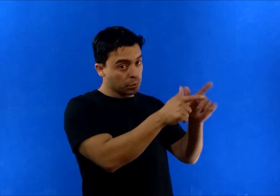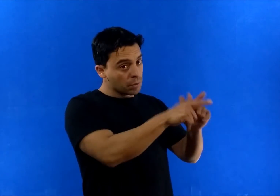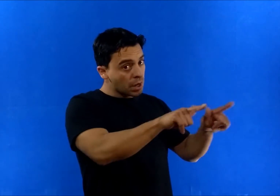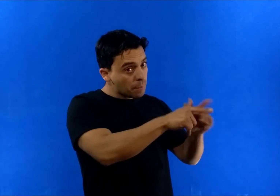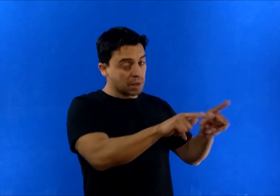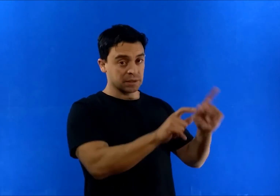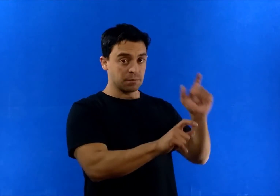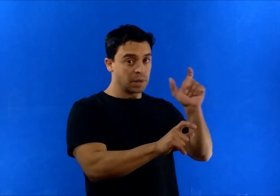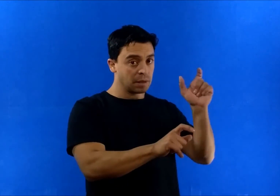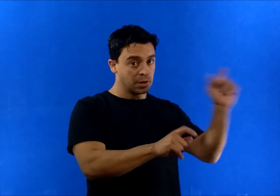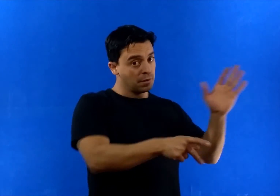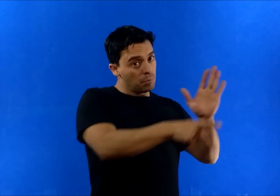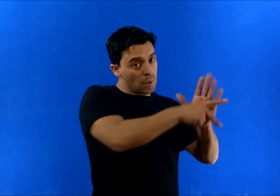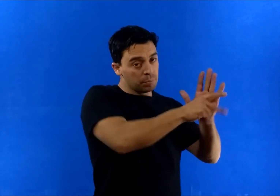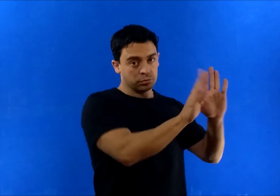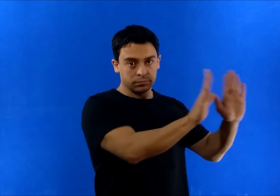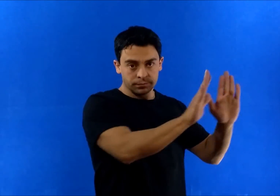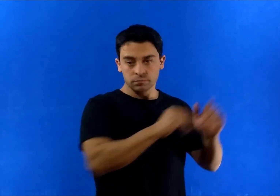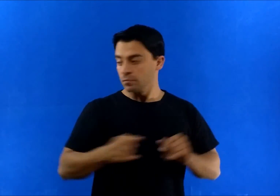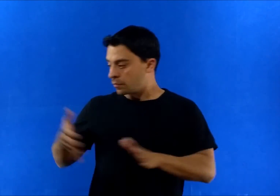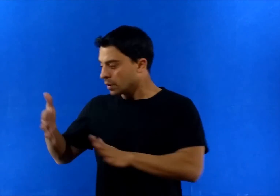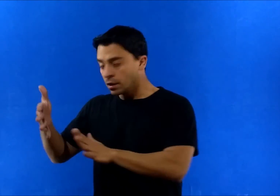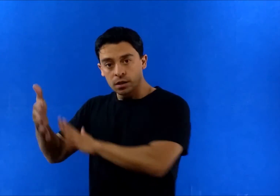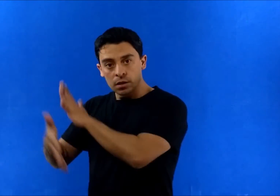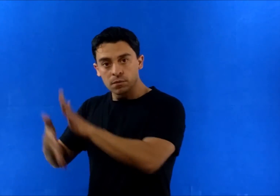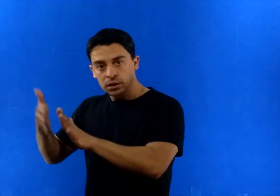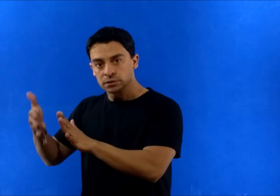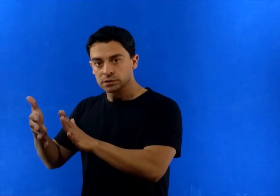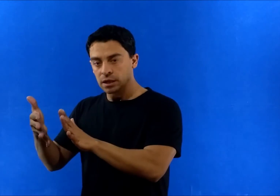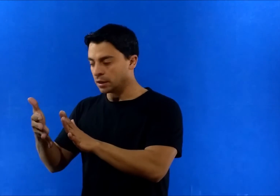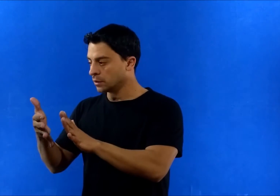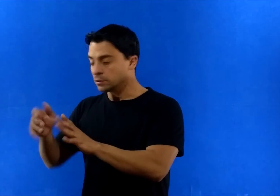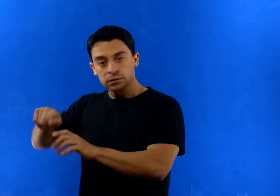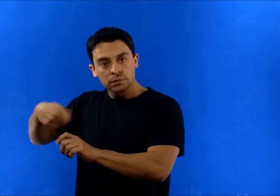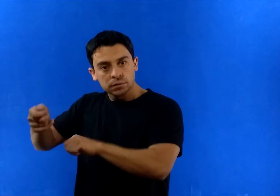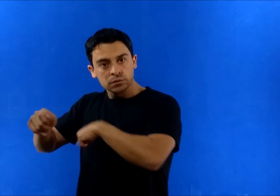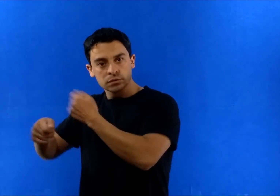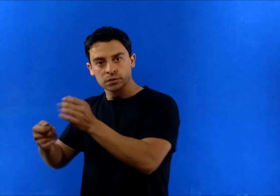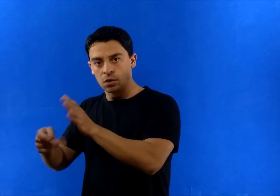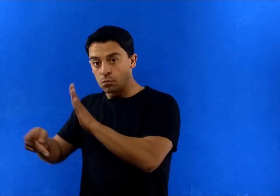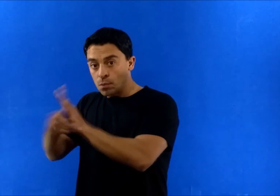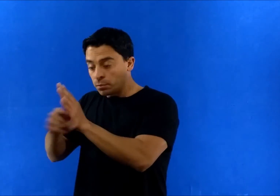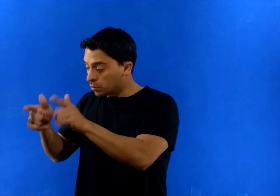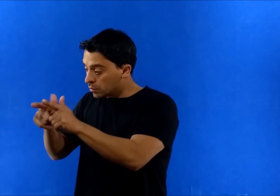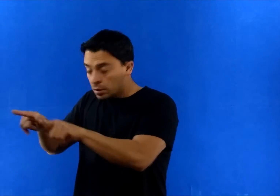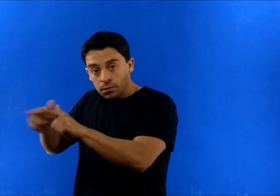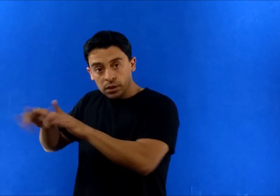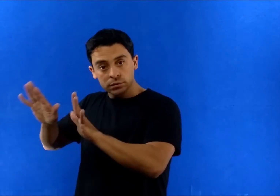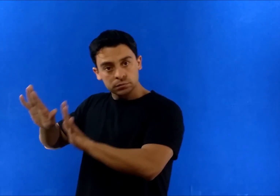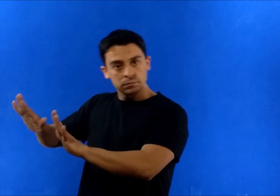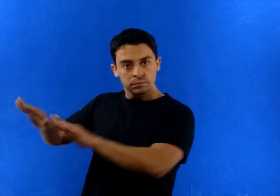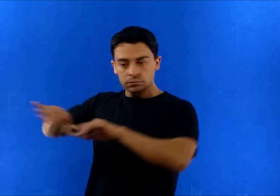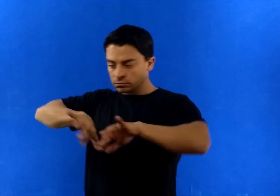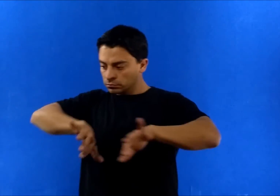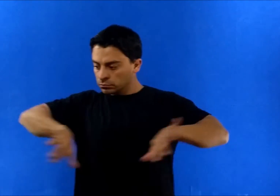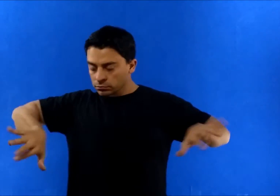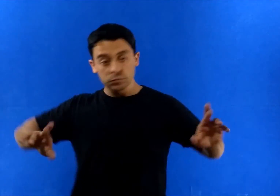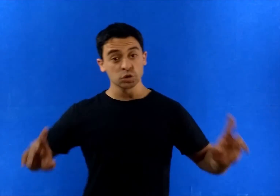português tem a sua própria gramática, com as suas palavras. Língua de sinais tem os seus sinais, com a sua gramática, e